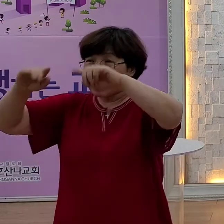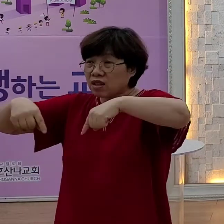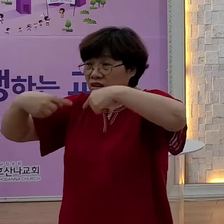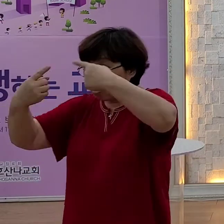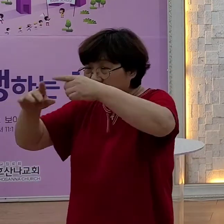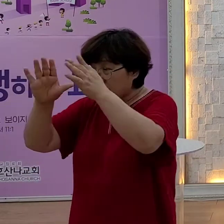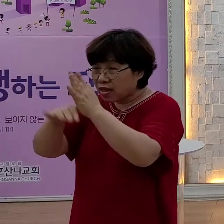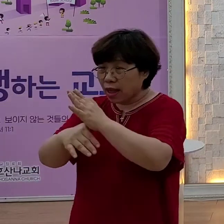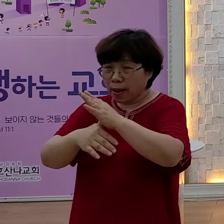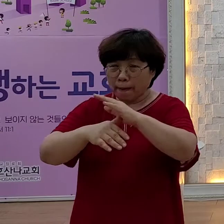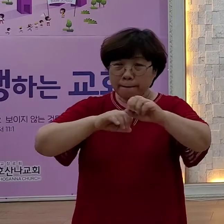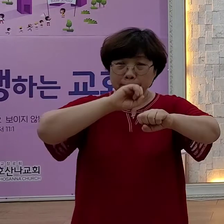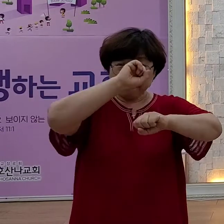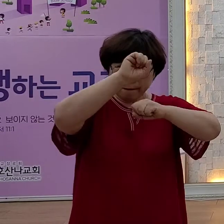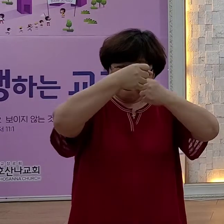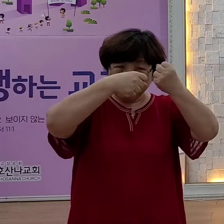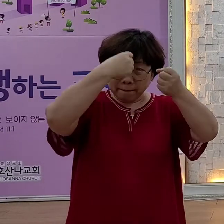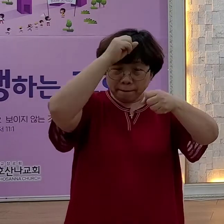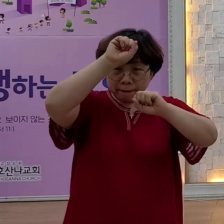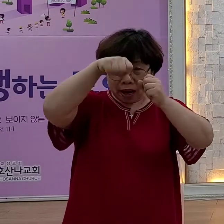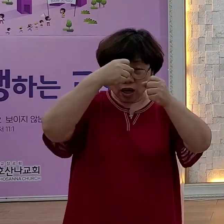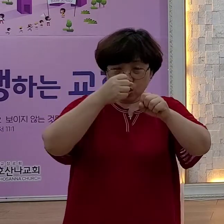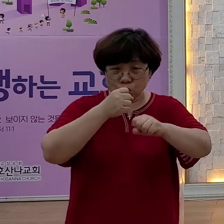내 발을 삼갈지어다.